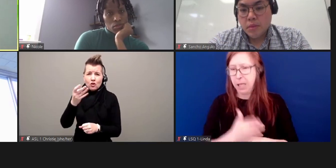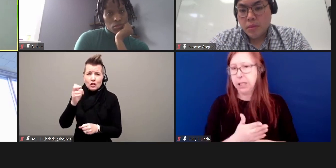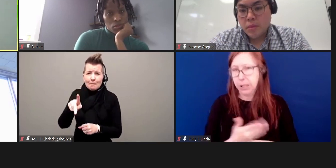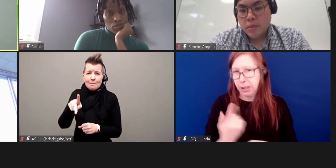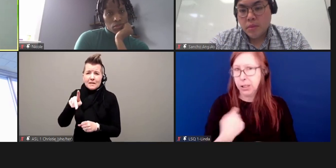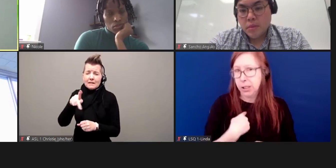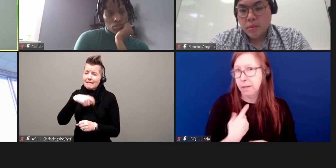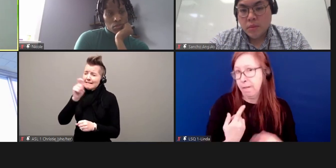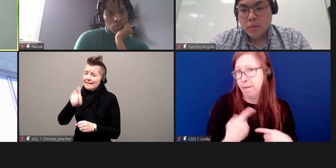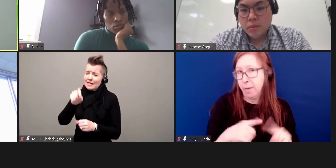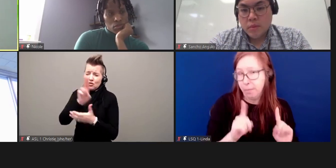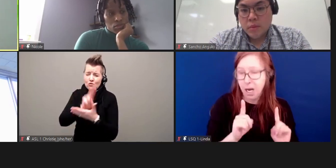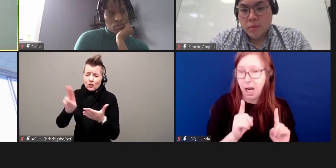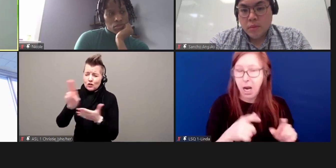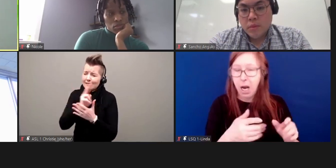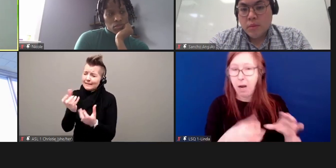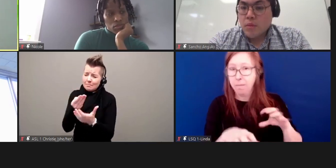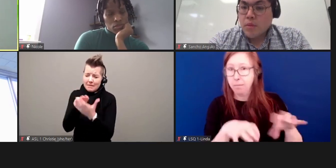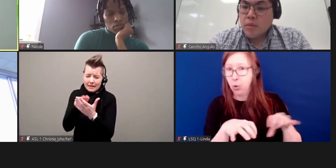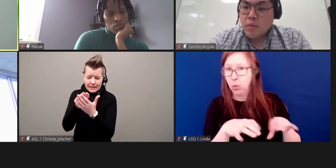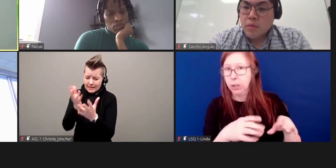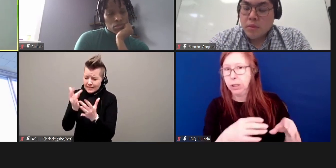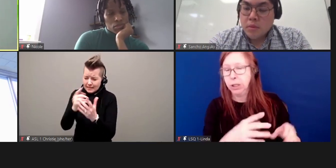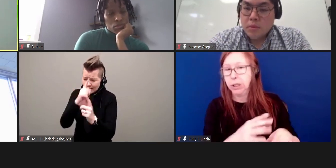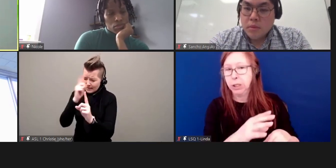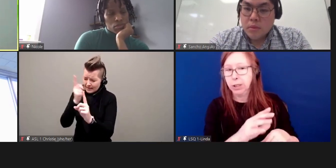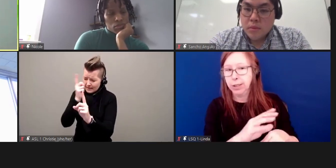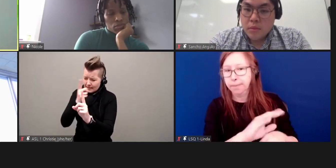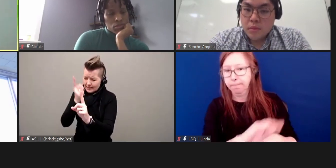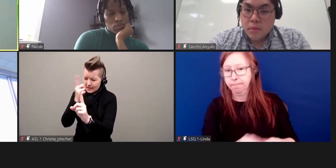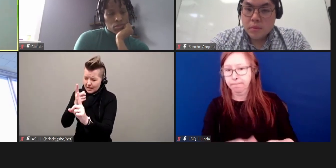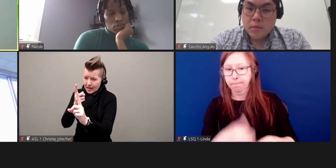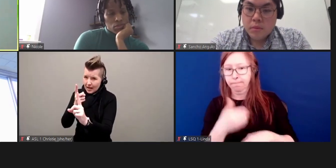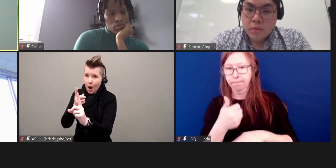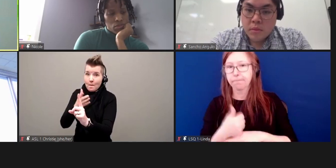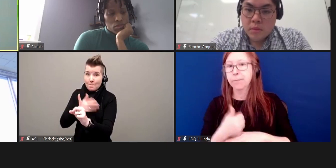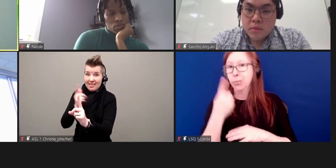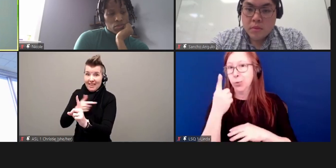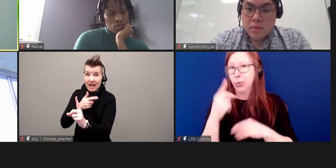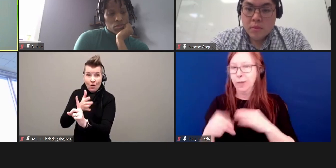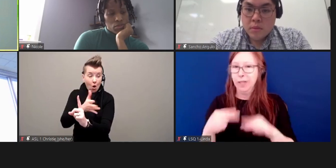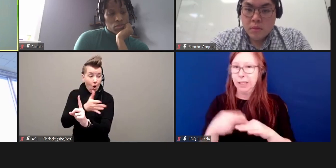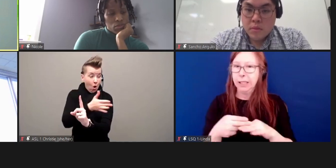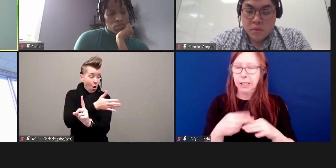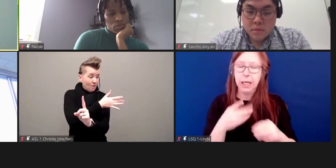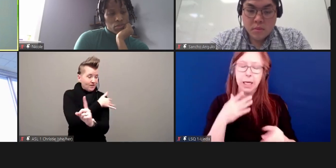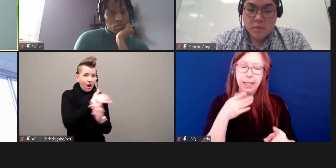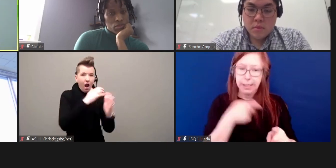à l'université. Certaines choses fonctionnaient, le travail fonctionnait, mais tout le reste s'écroulait.